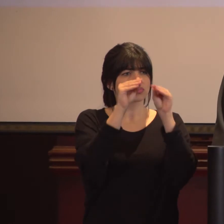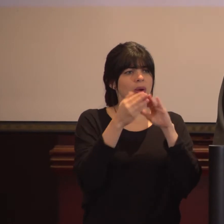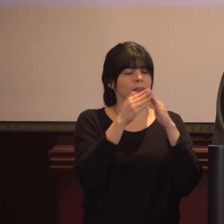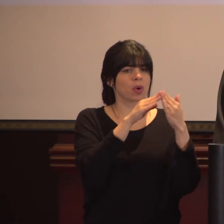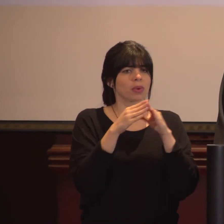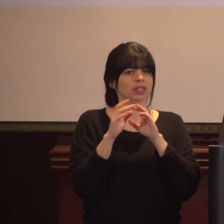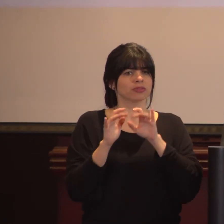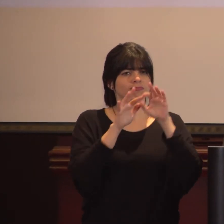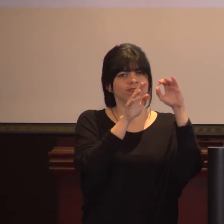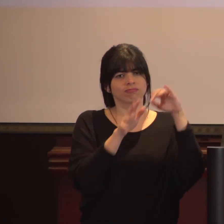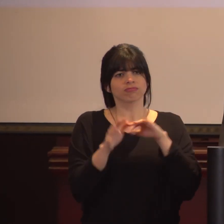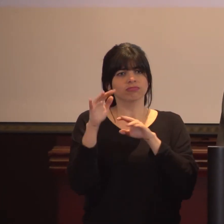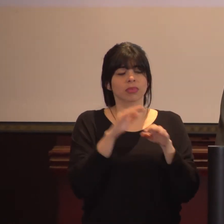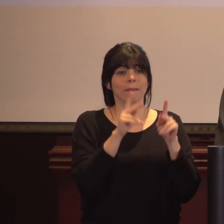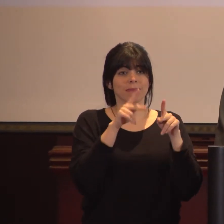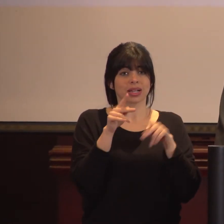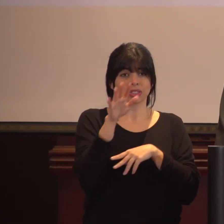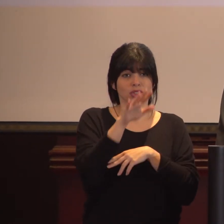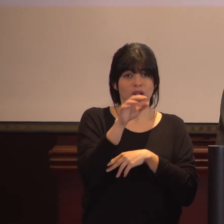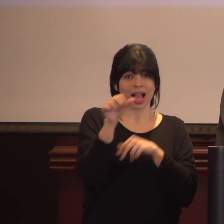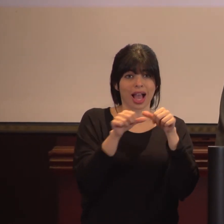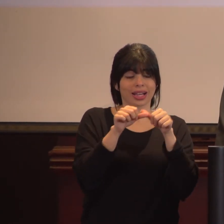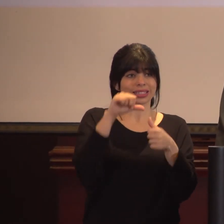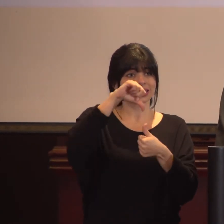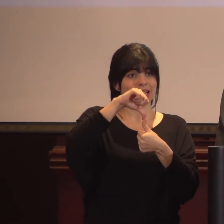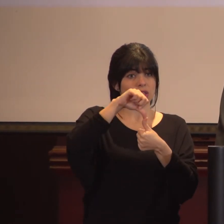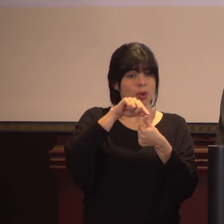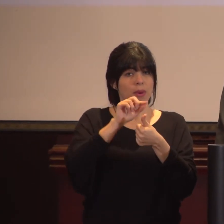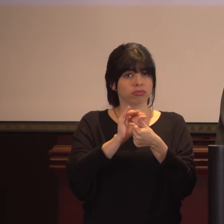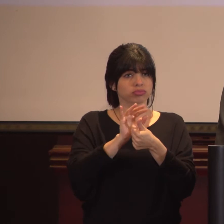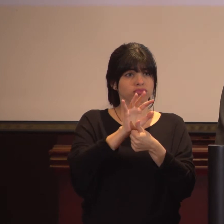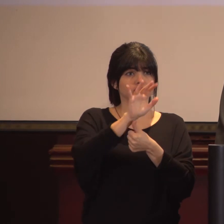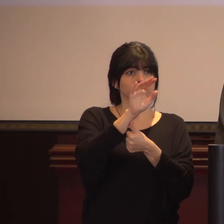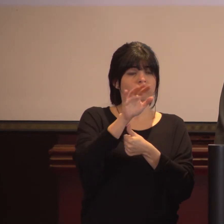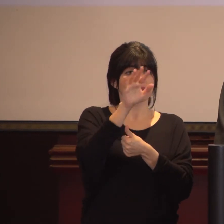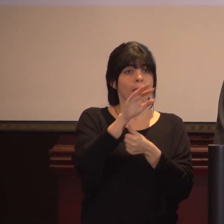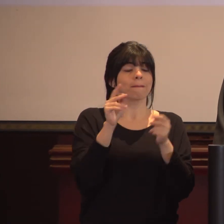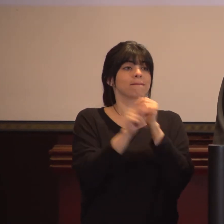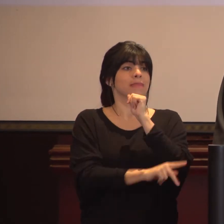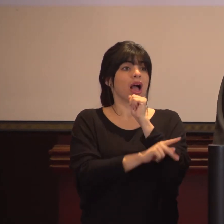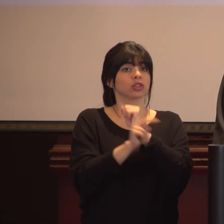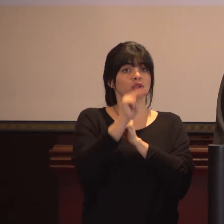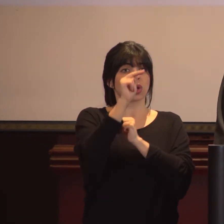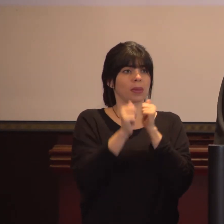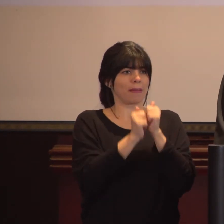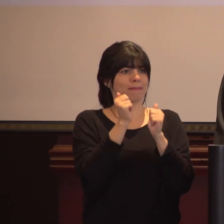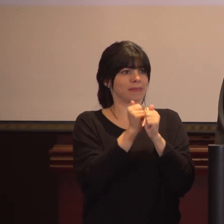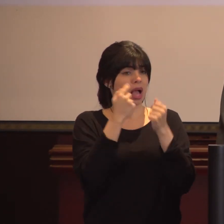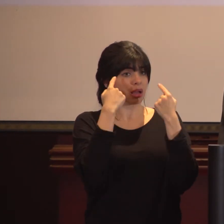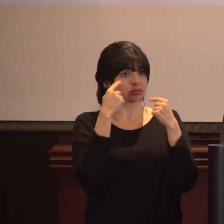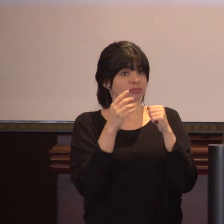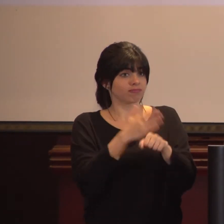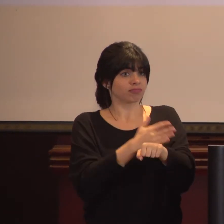poblacionales el flujo de personas de Centroamérica hacia los países más prósperos de América del Norte es